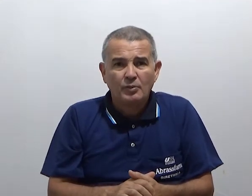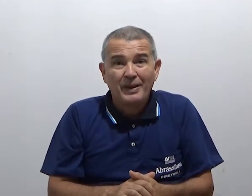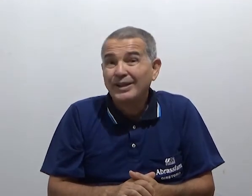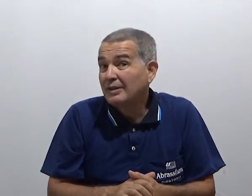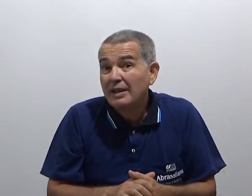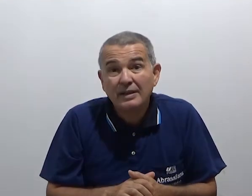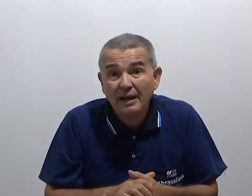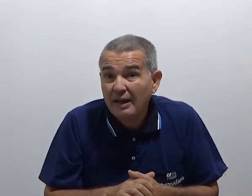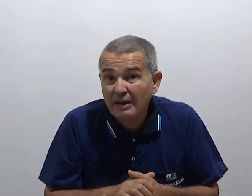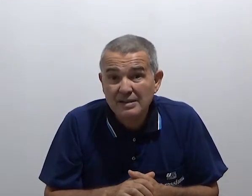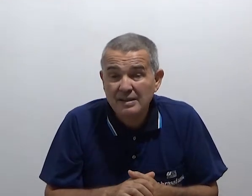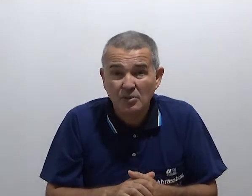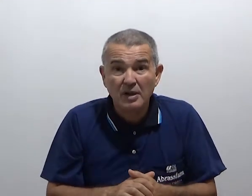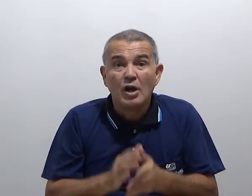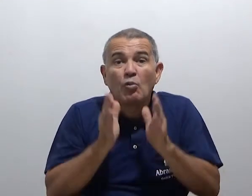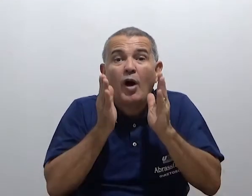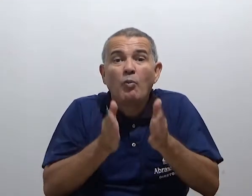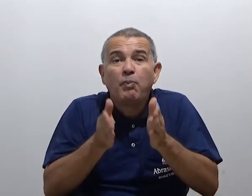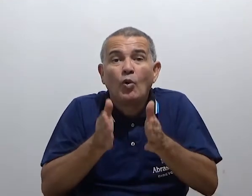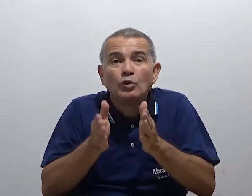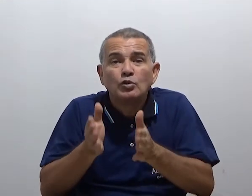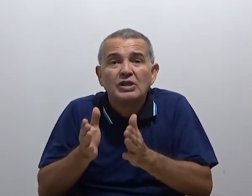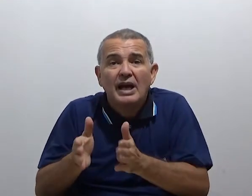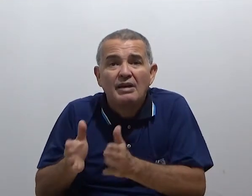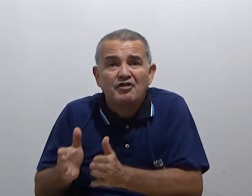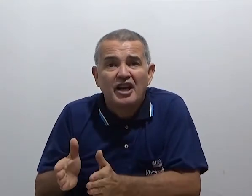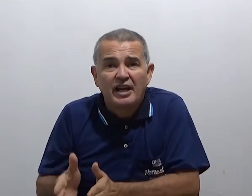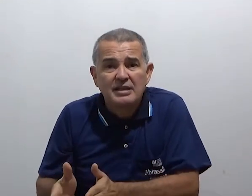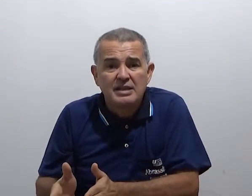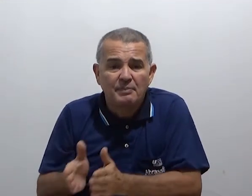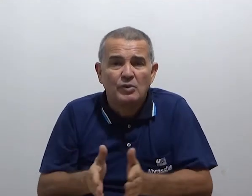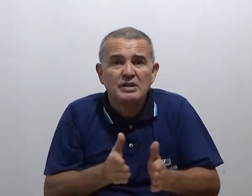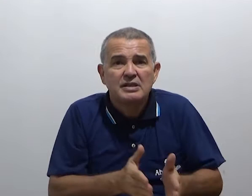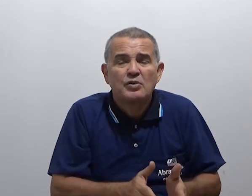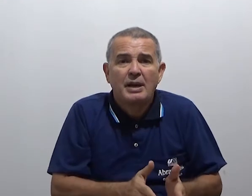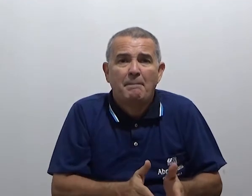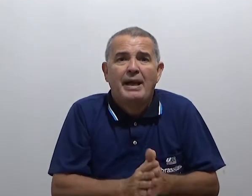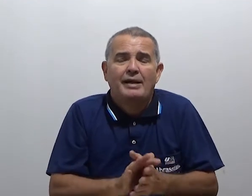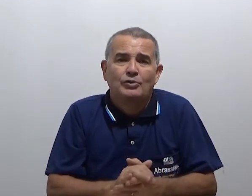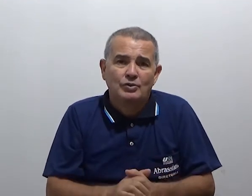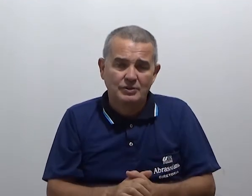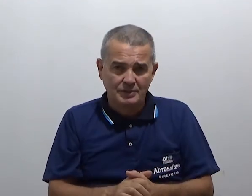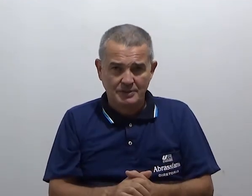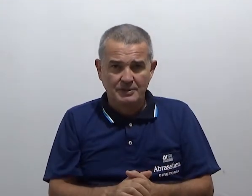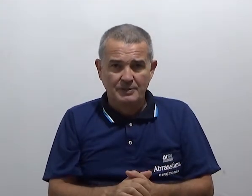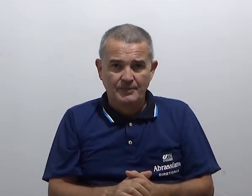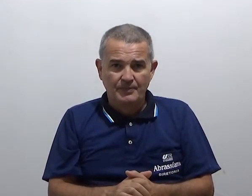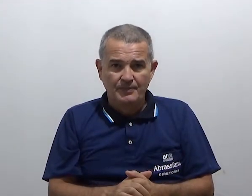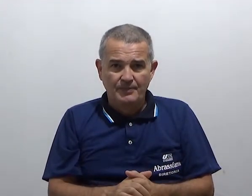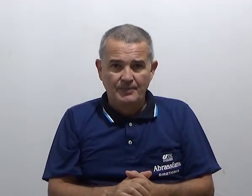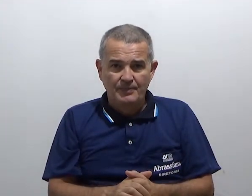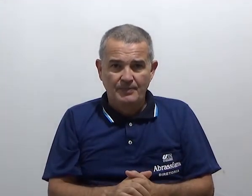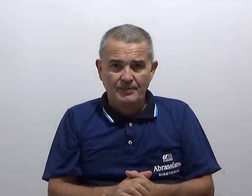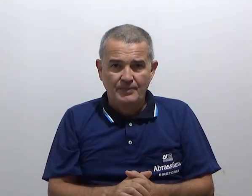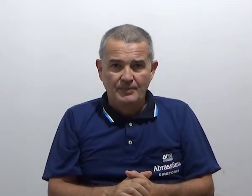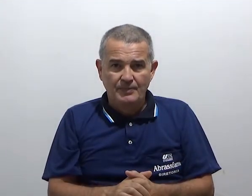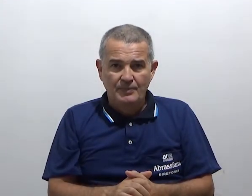é perto? Perto tem que ter relação. Qual o ponto de referência para eu dizer o que é perto?